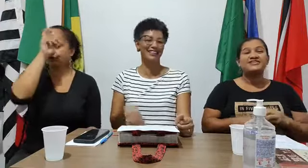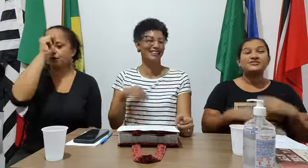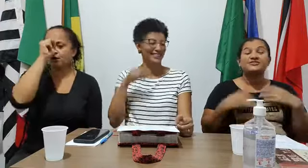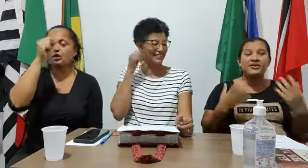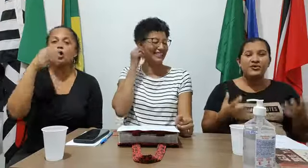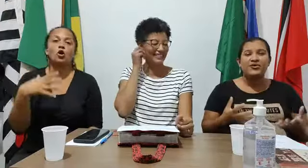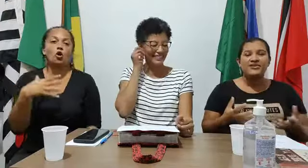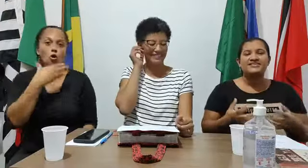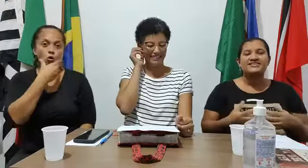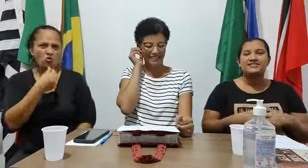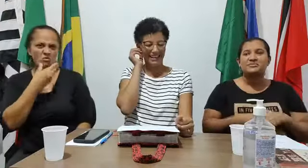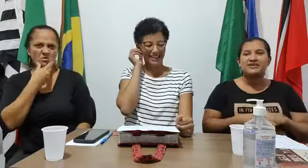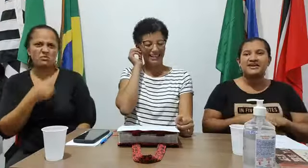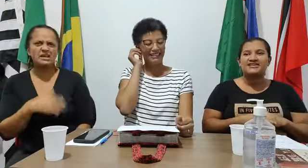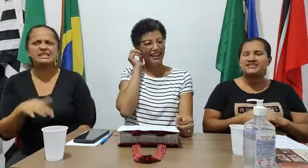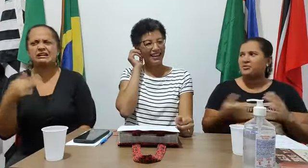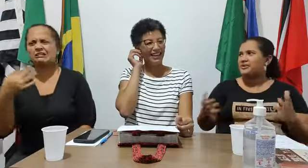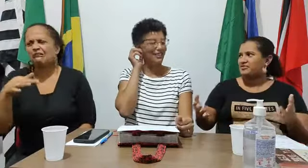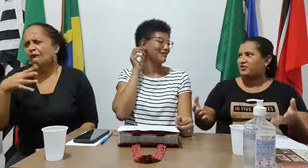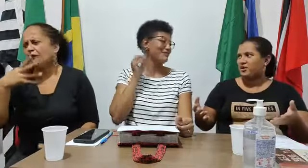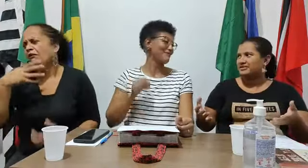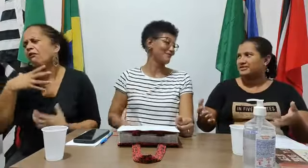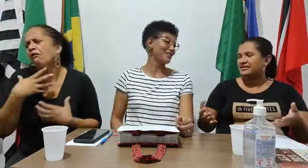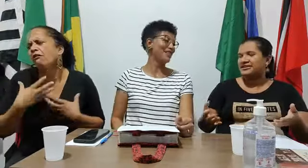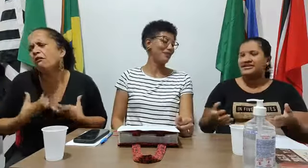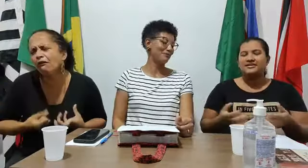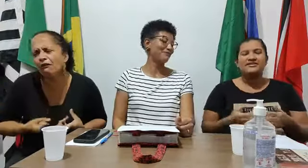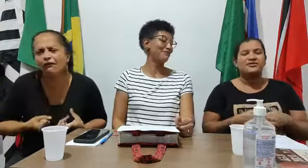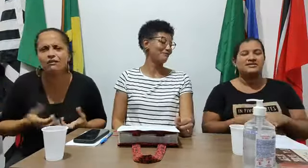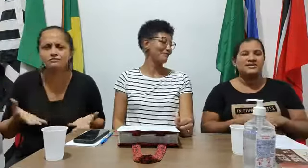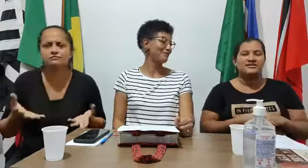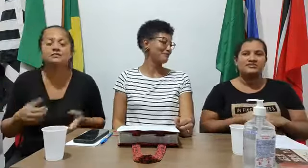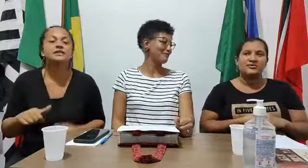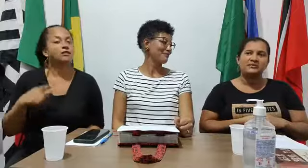Né? Então tem coisas que as mulheres são mais fortes, né?